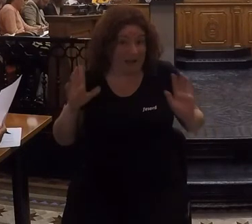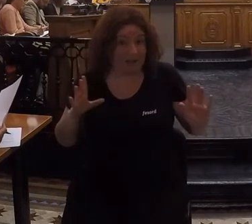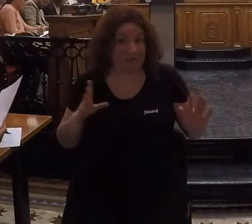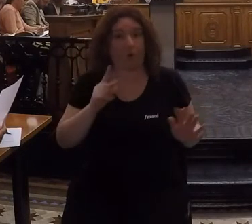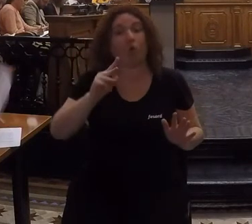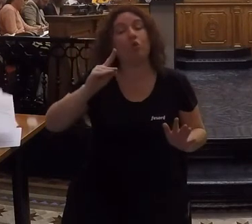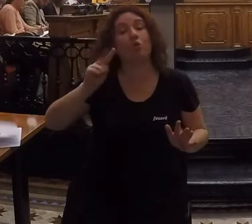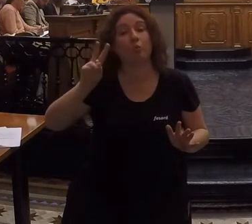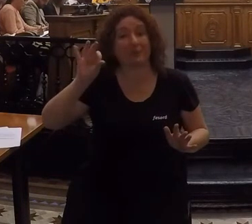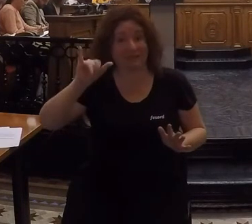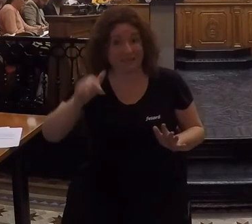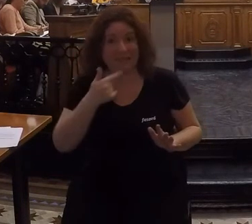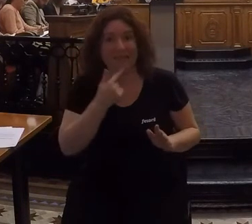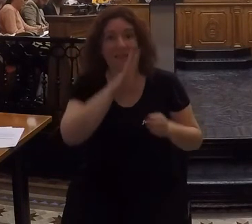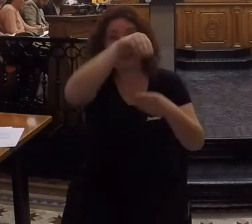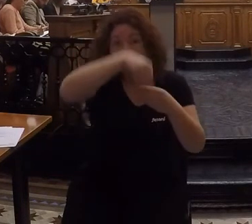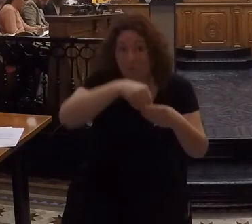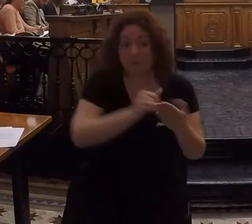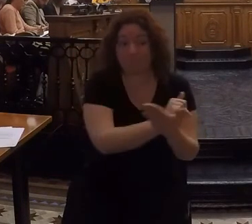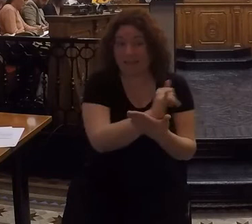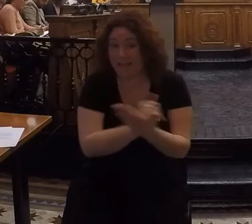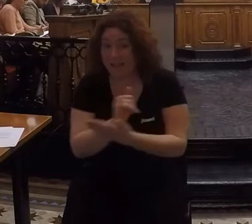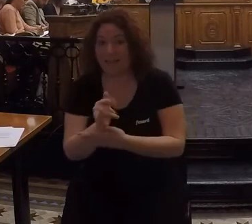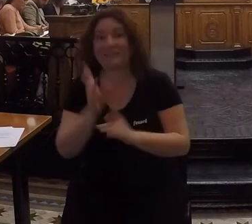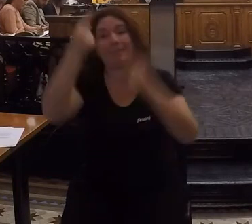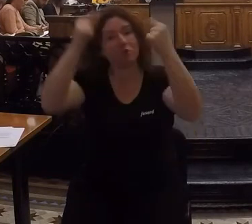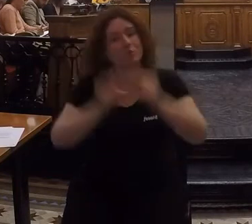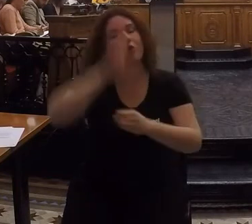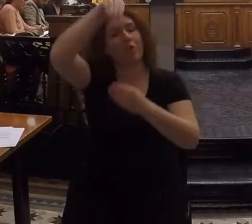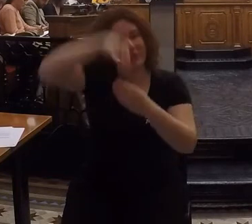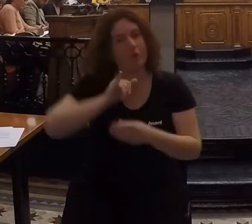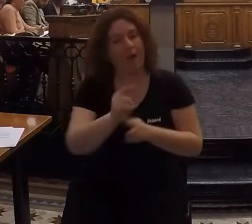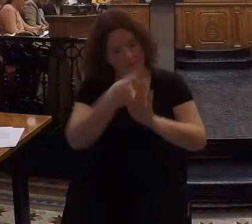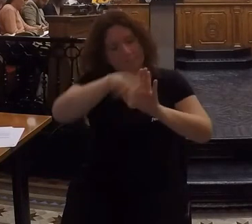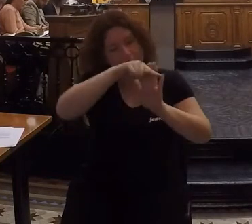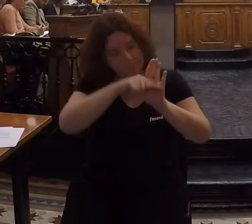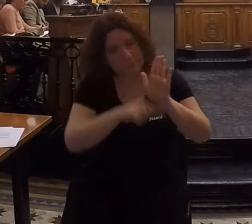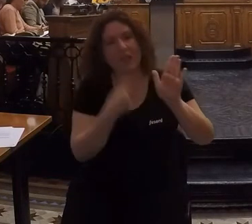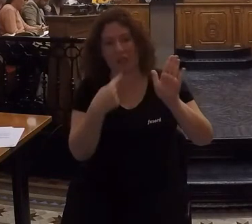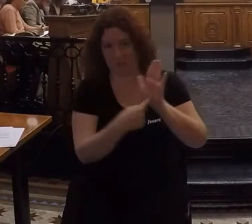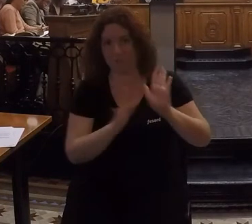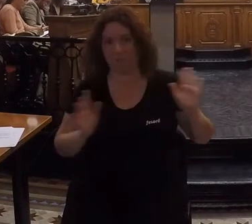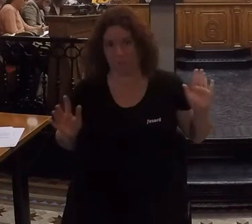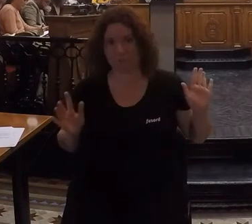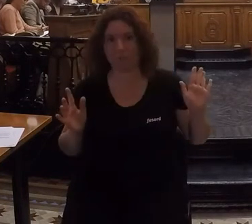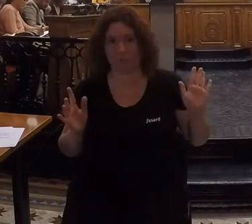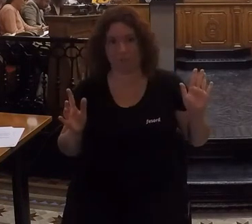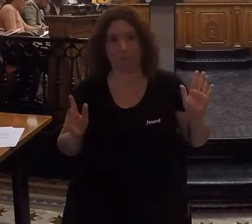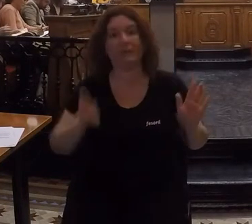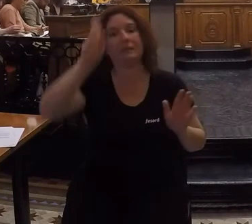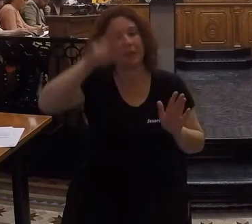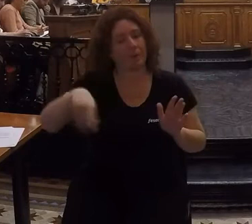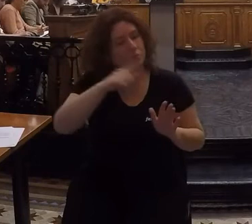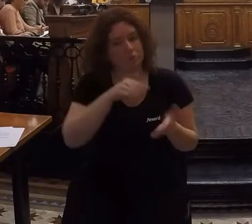línea de actuación están contemplados en el presupuesto general para el Ayuntamiento de 2017. Existe además compromiso de